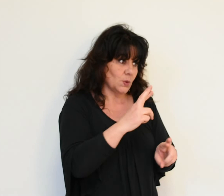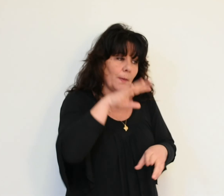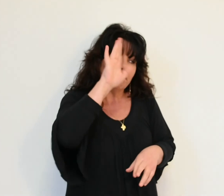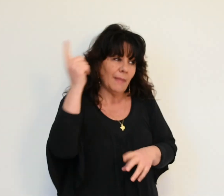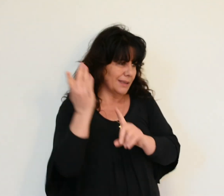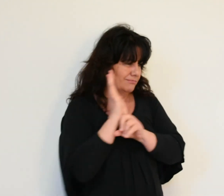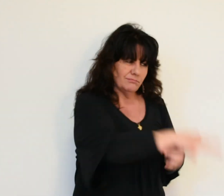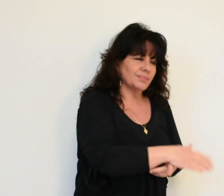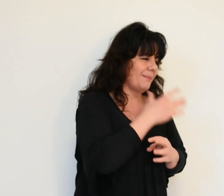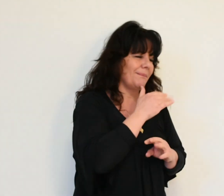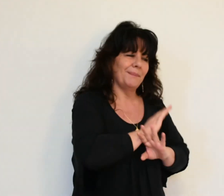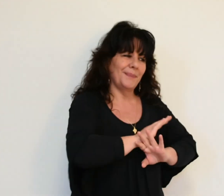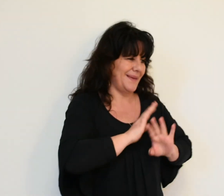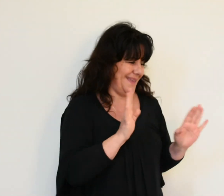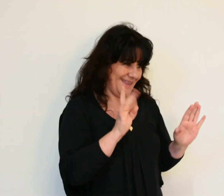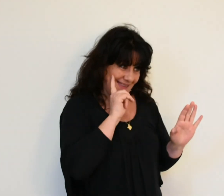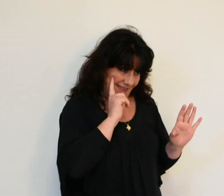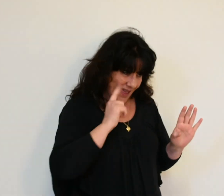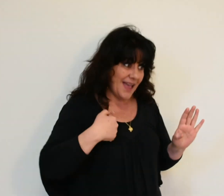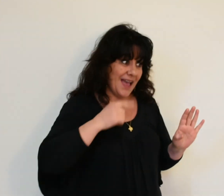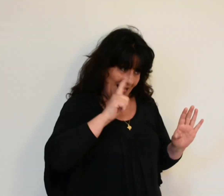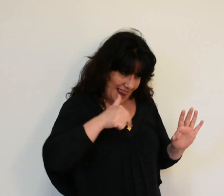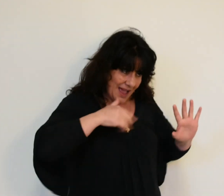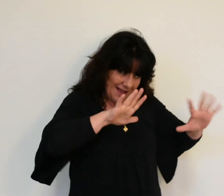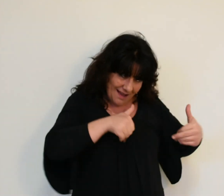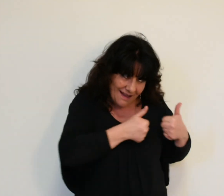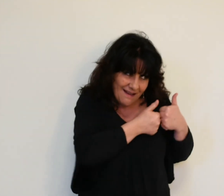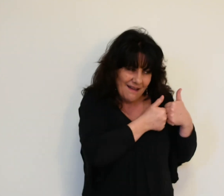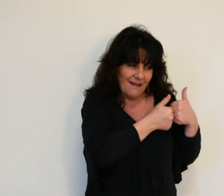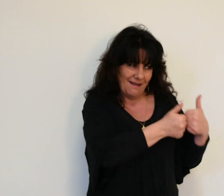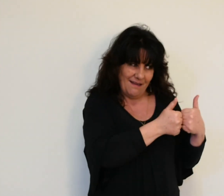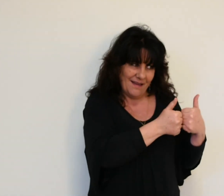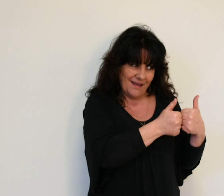toi, car je suis avec toi pour te délivrer.